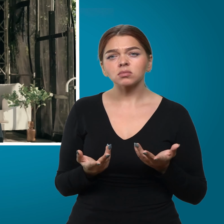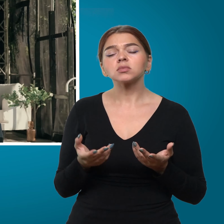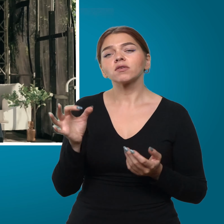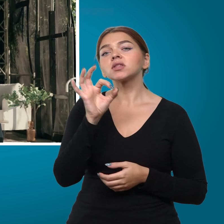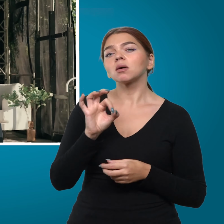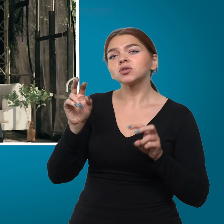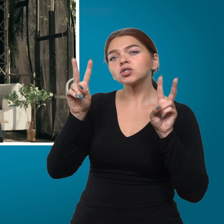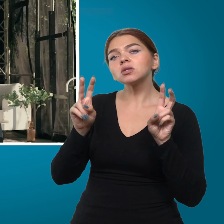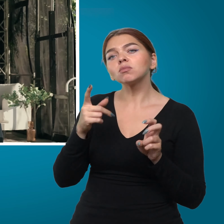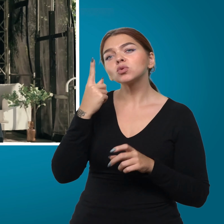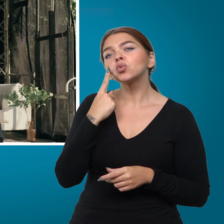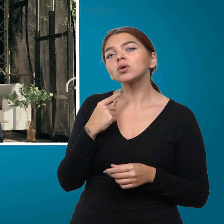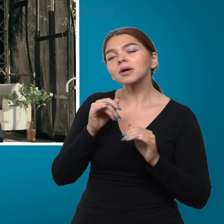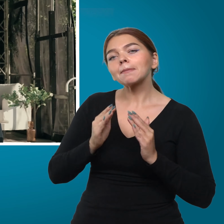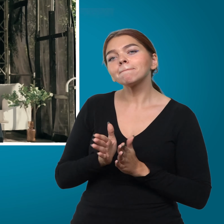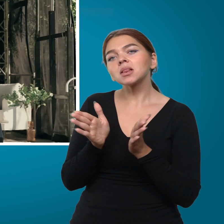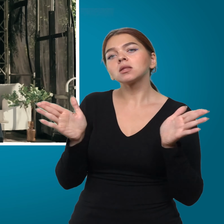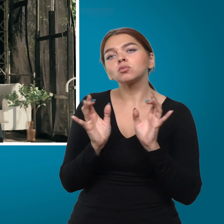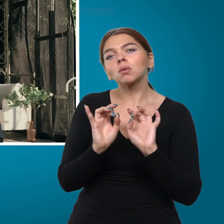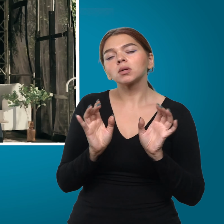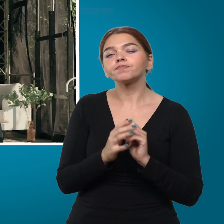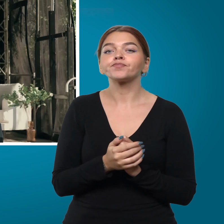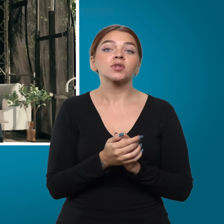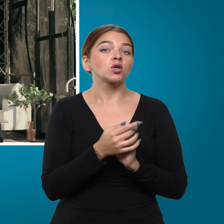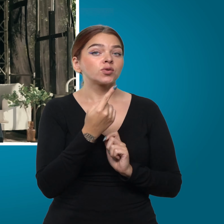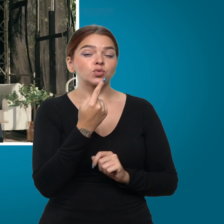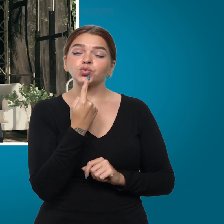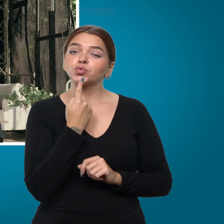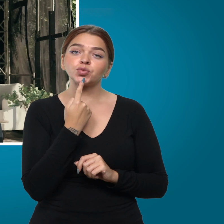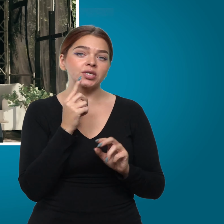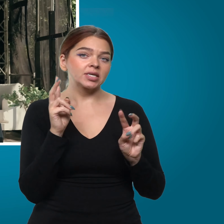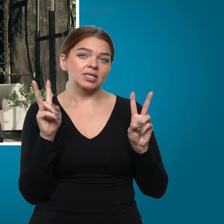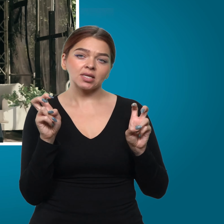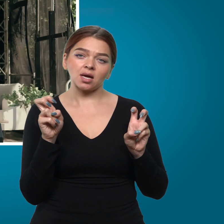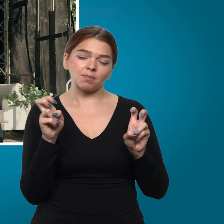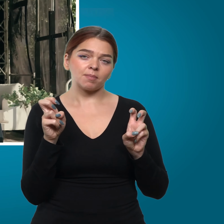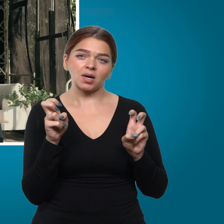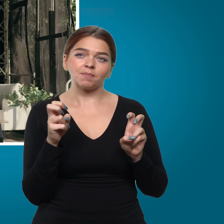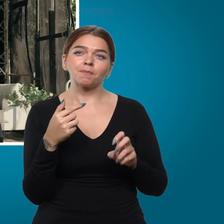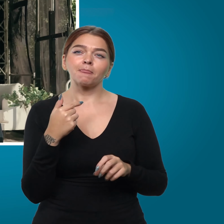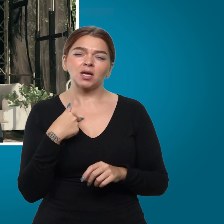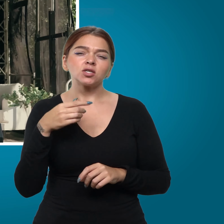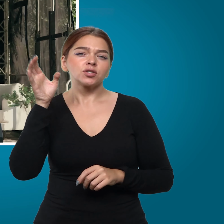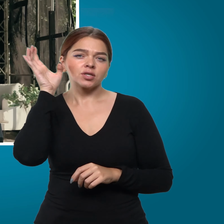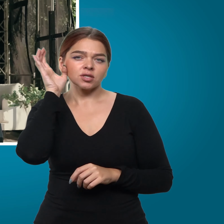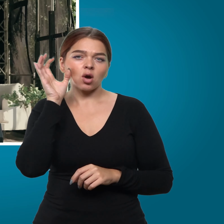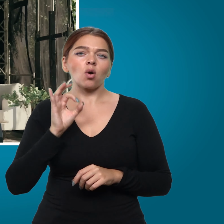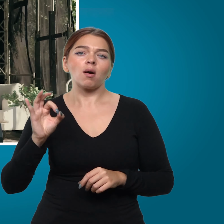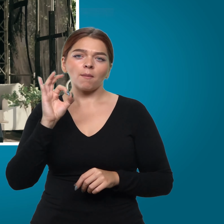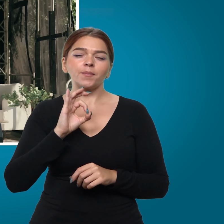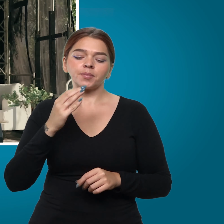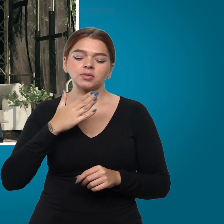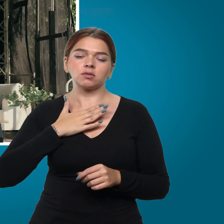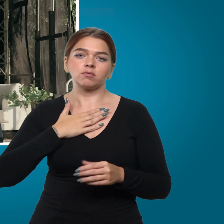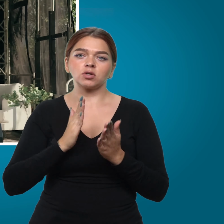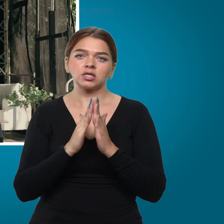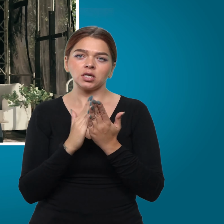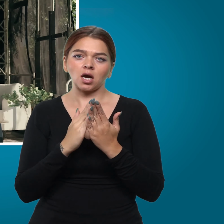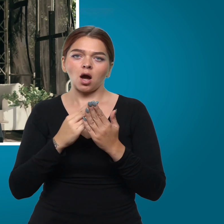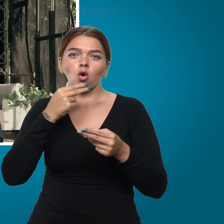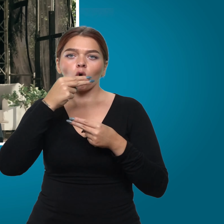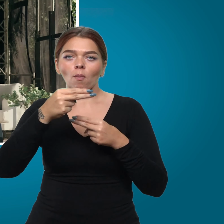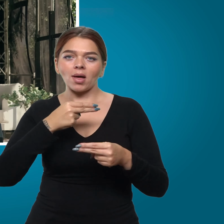to reikėjo? Kodėl tokių aštrių aplinkybių reikėjo? Ar dažnai paaugliai tokiose aplinkybėse atsiduria?